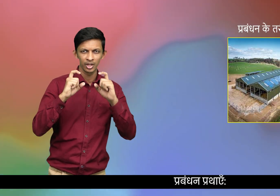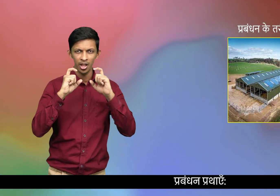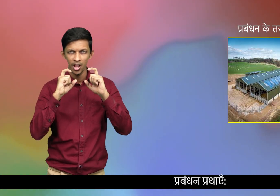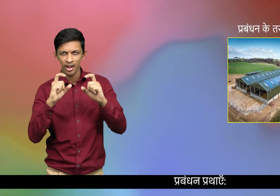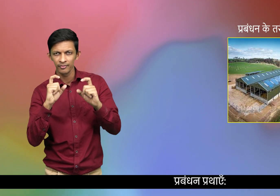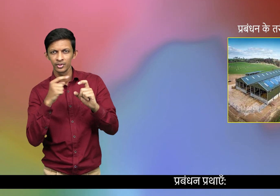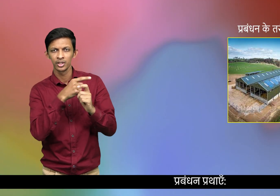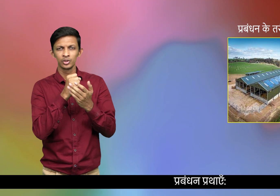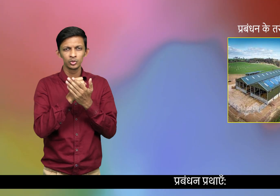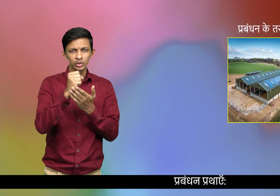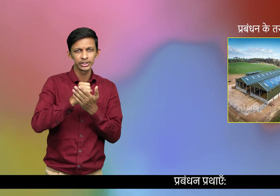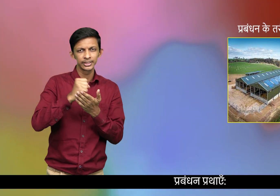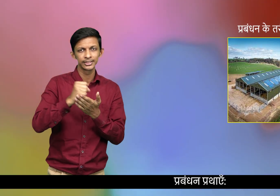प्रबंधन प्रथाएं।